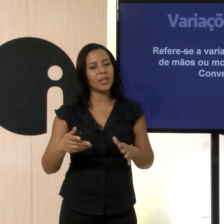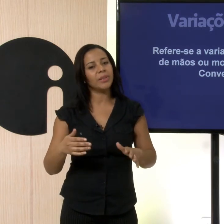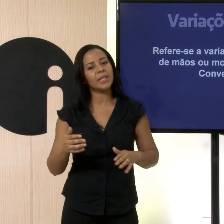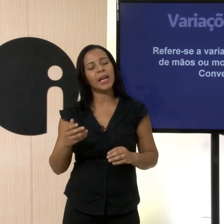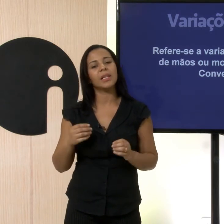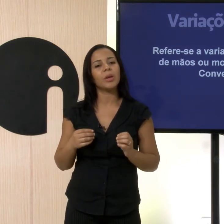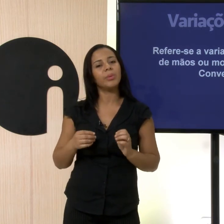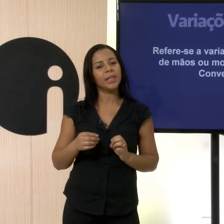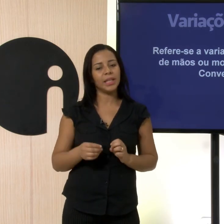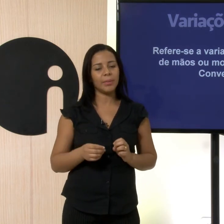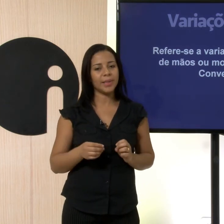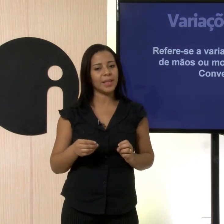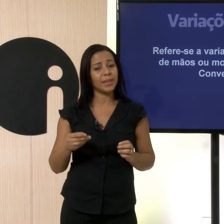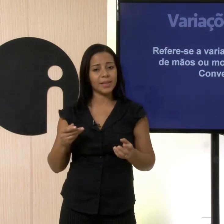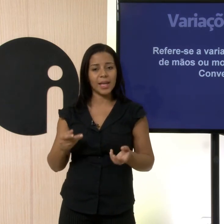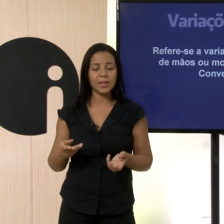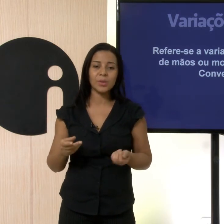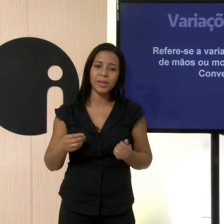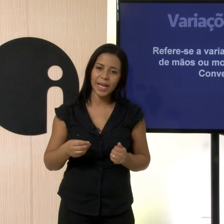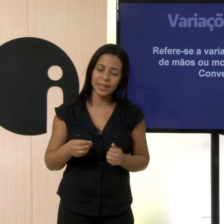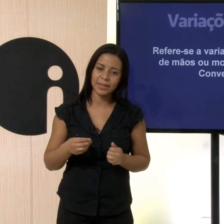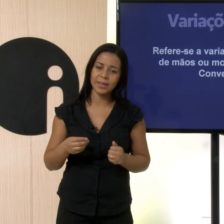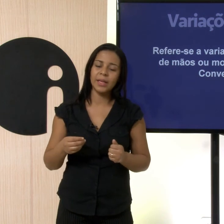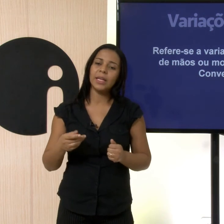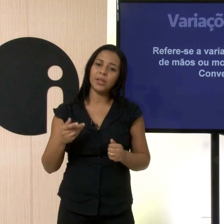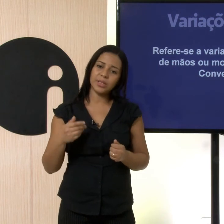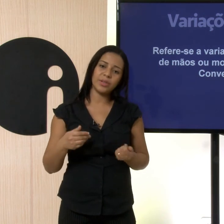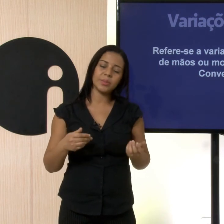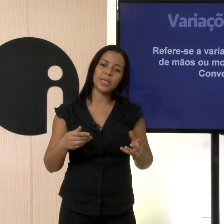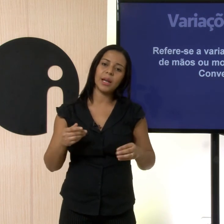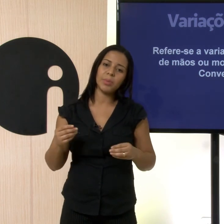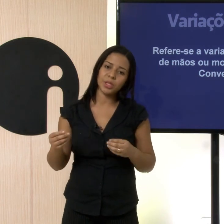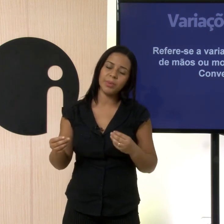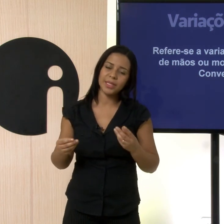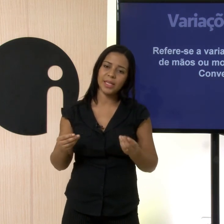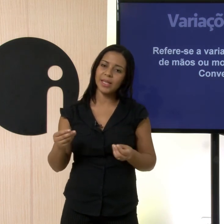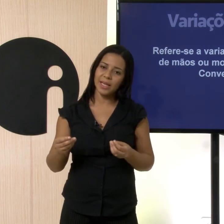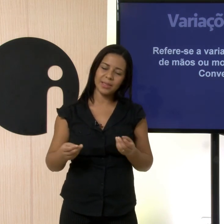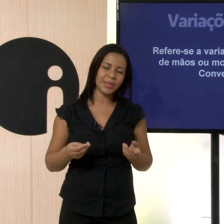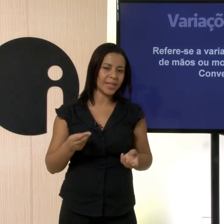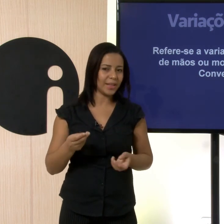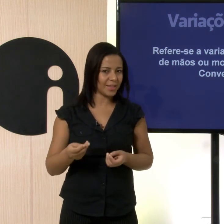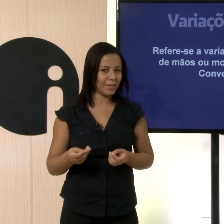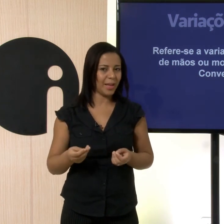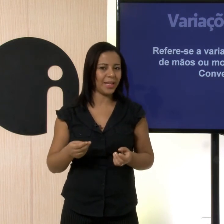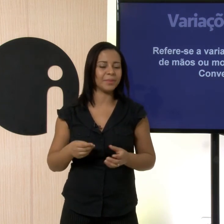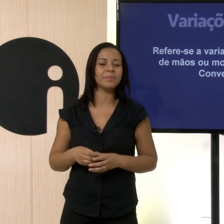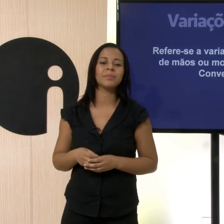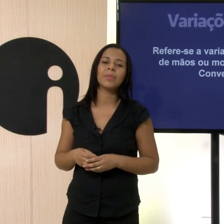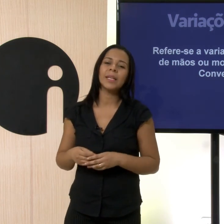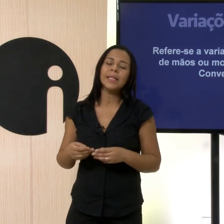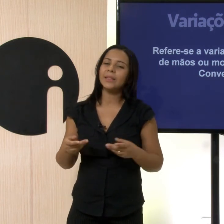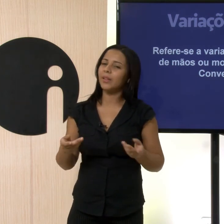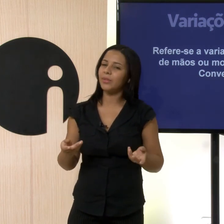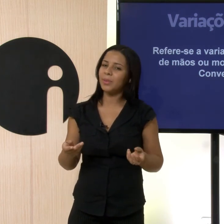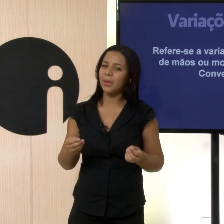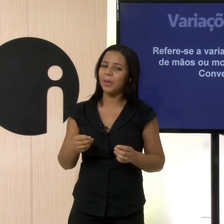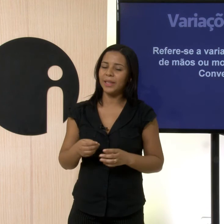achava-se que ela só poderia passar as ideias concretas, e nós vimos que ela pode passar ideias abstratas também. Então vamos